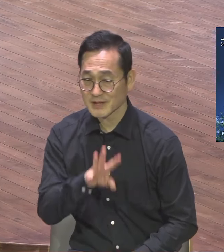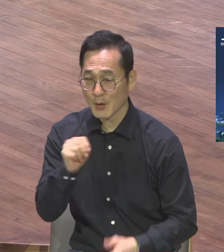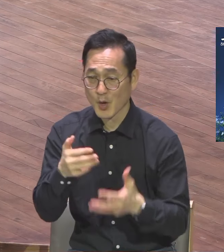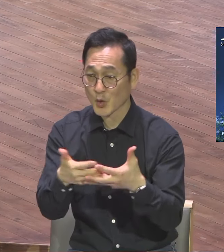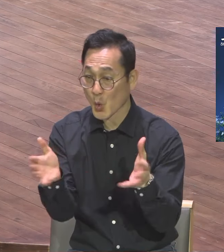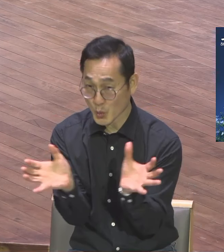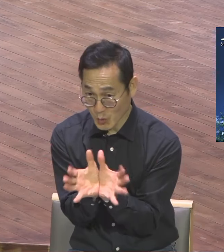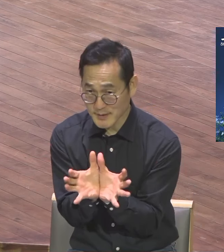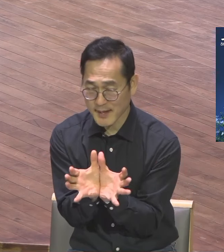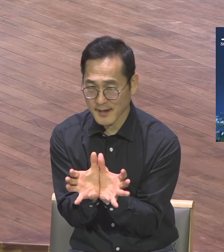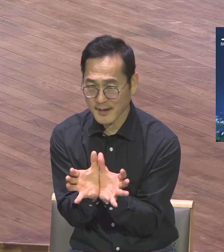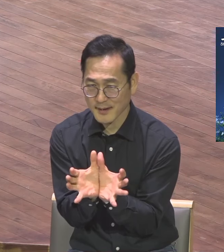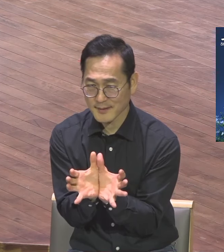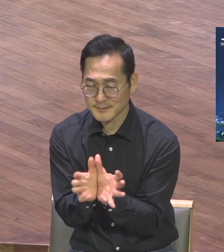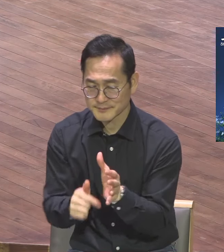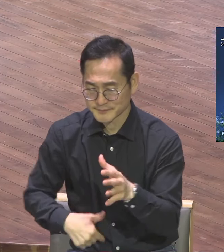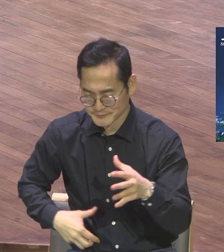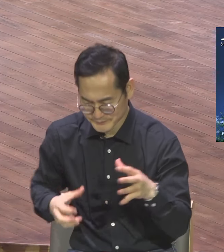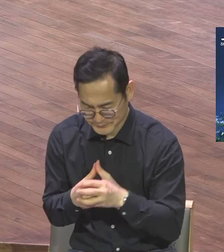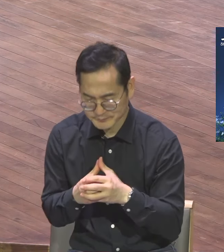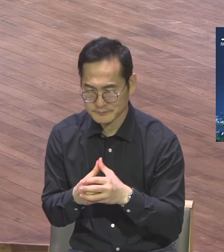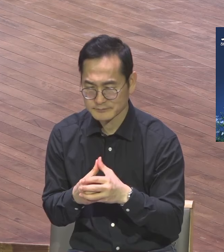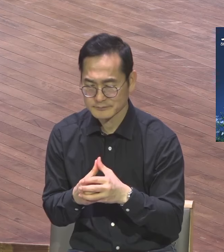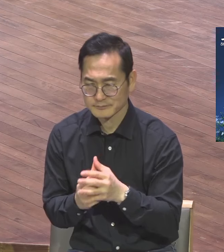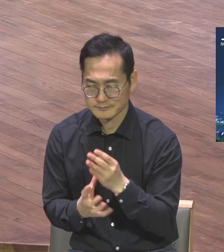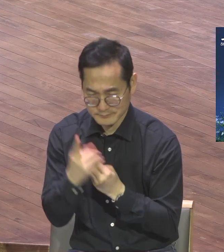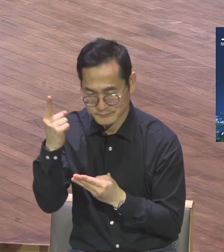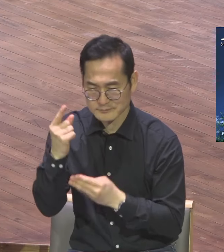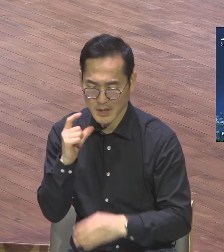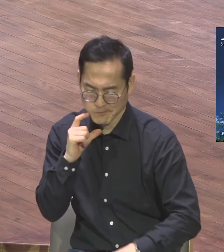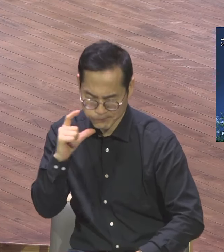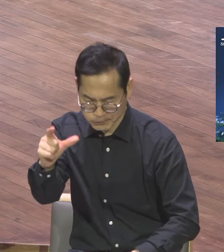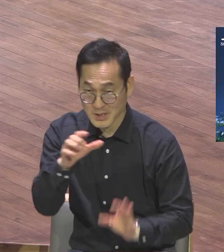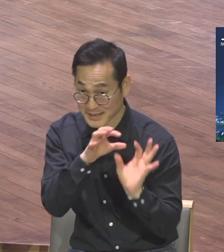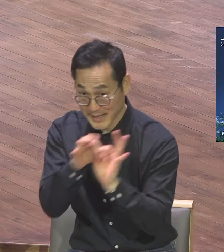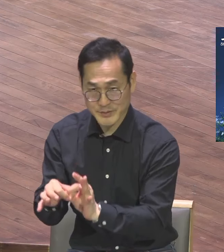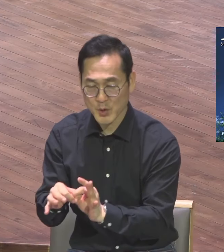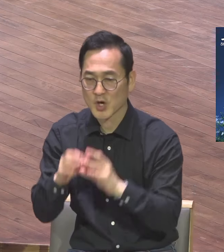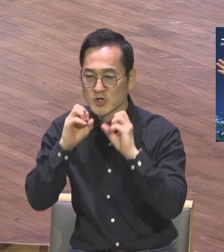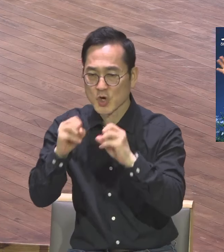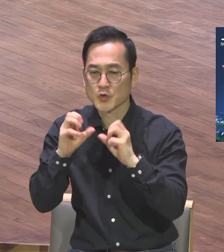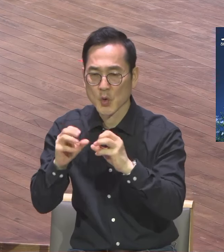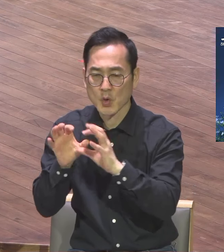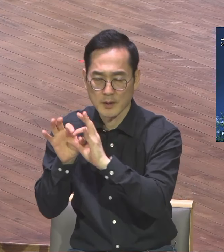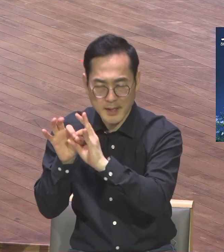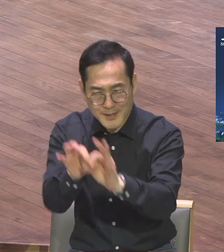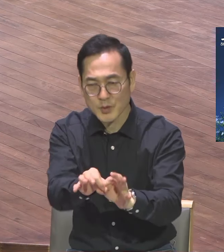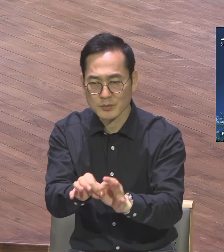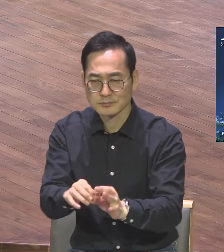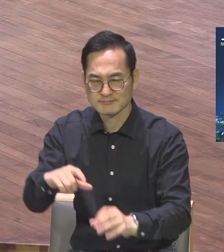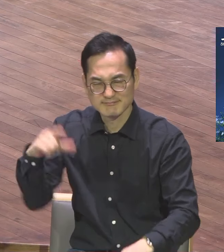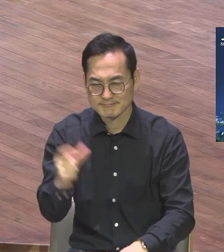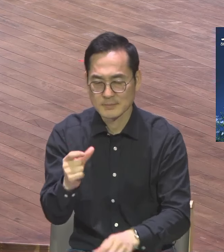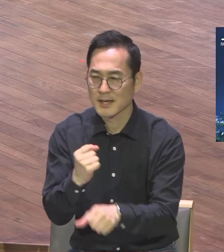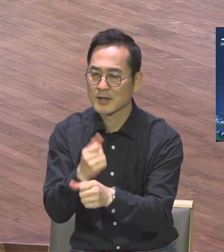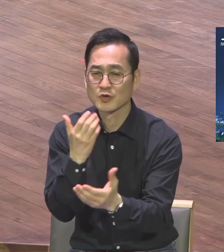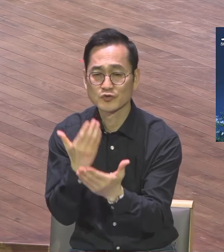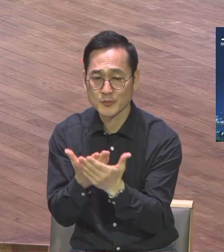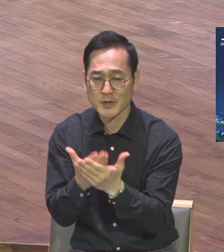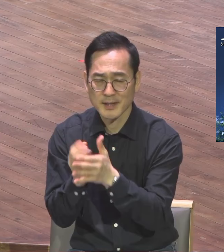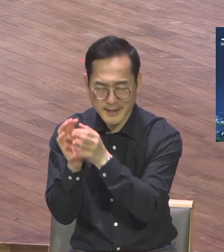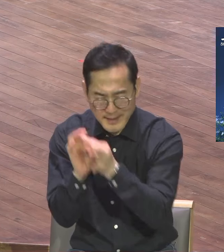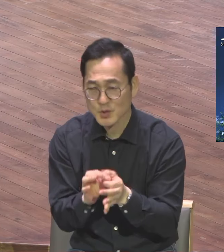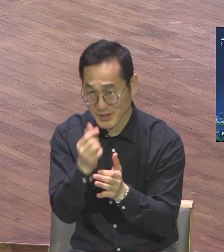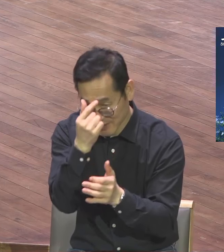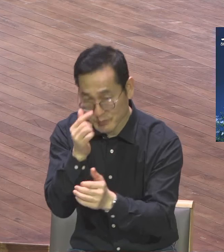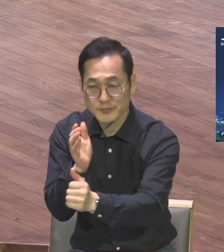일심전심 지속으로 하나님 앞에 구원의 계획을 이루어가는 성교하는 교회로 단단하게 세워 주옵소서. 세밀하게 그렇게